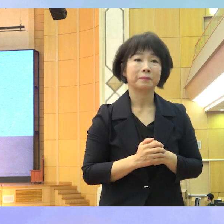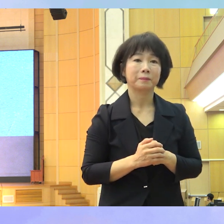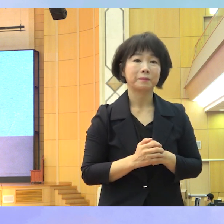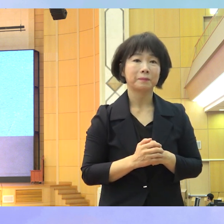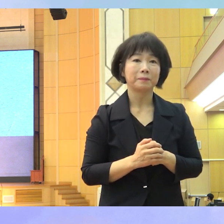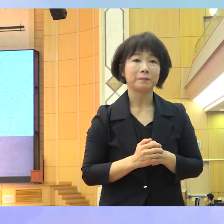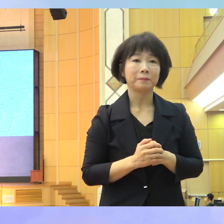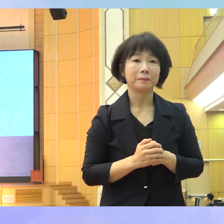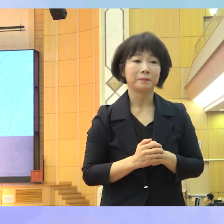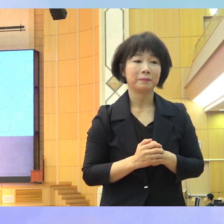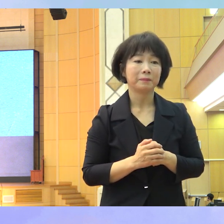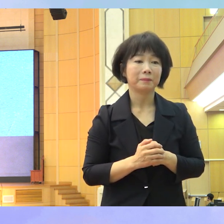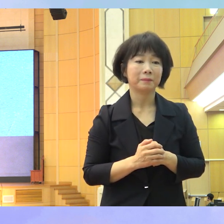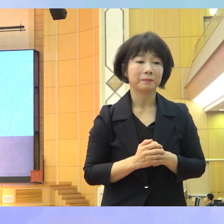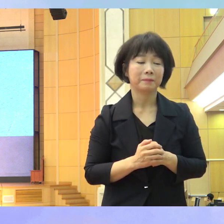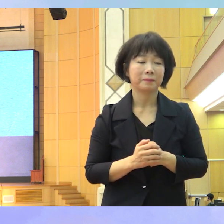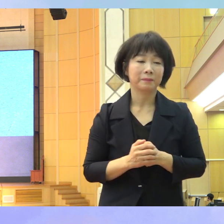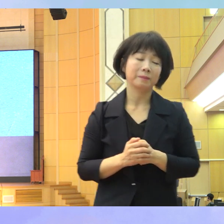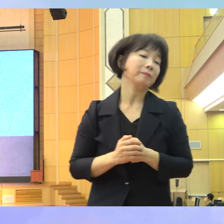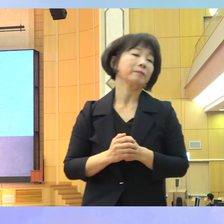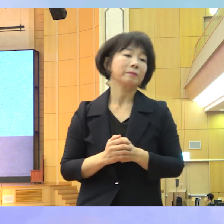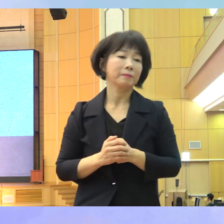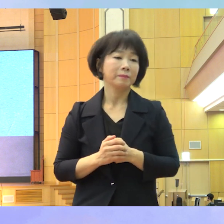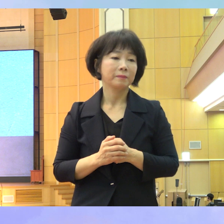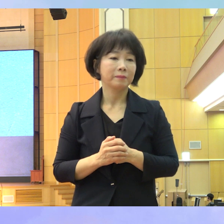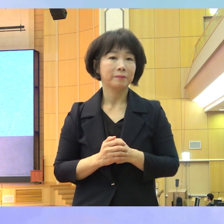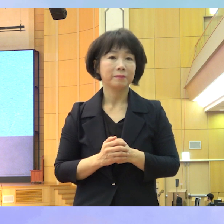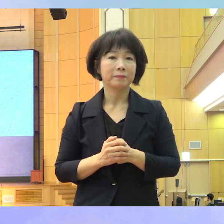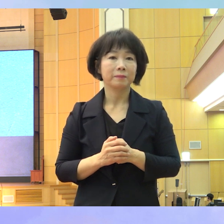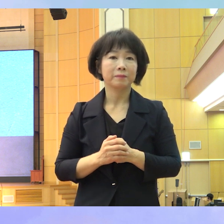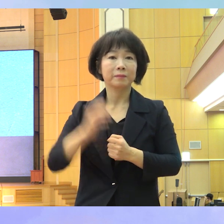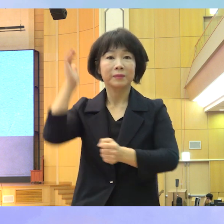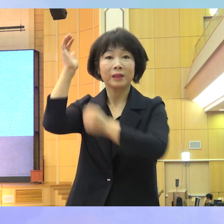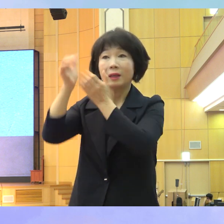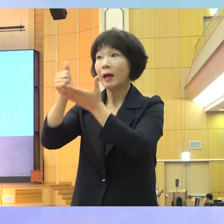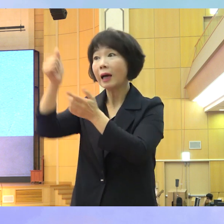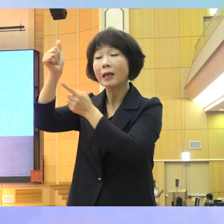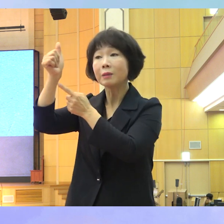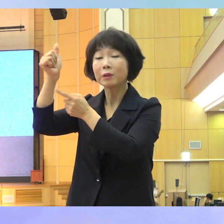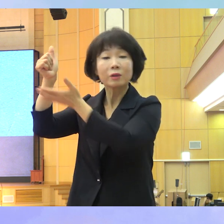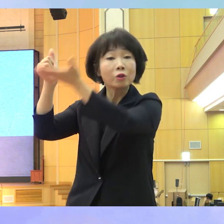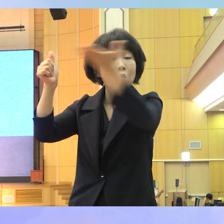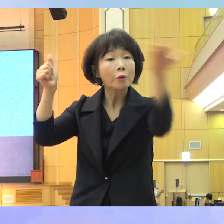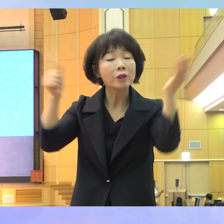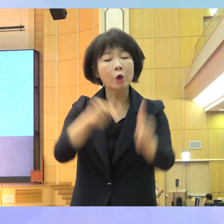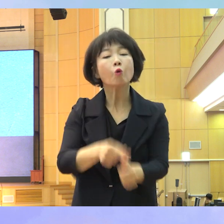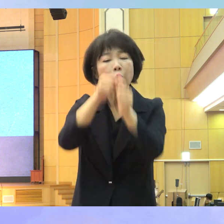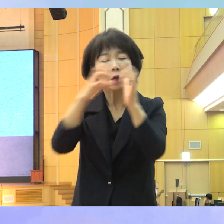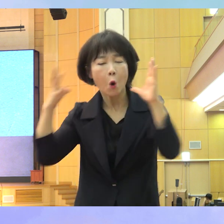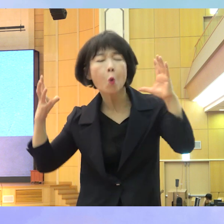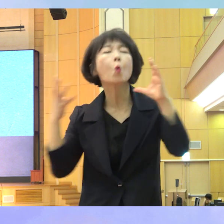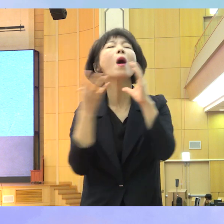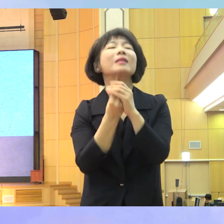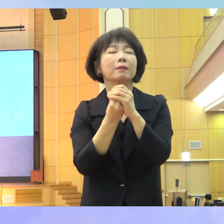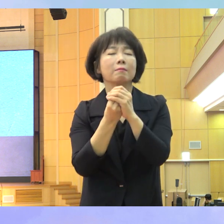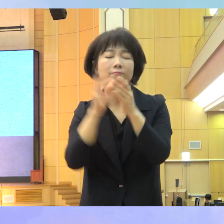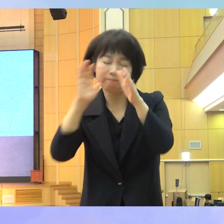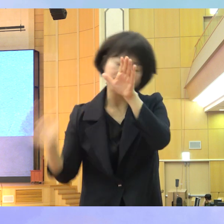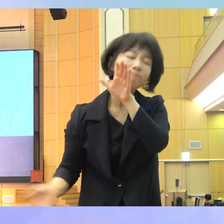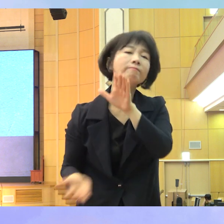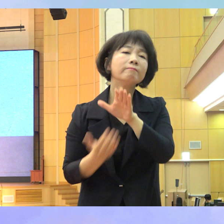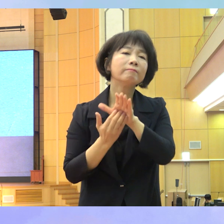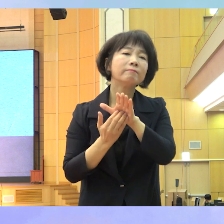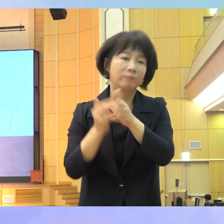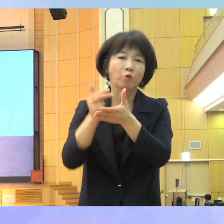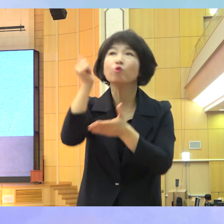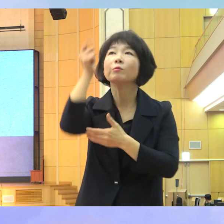그래서 여러분, 하나님은 그렇게 구원의 완성을 우리에게 이루어 가시는데